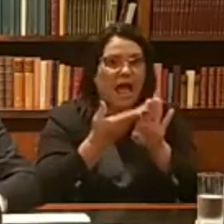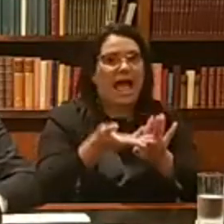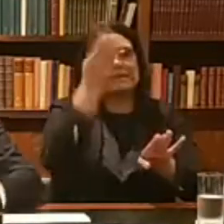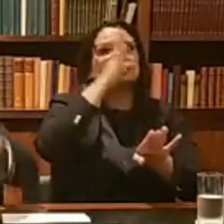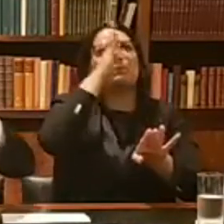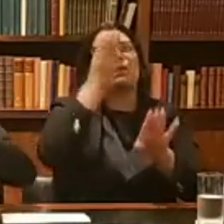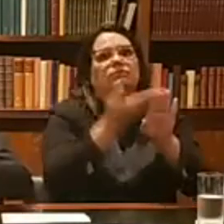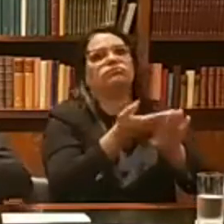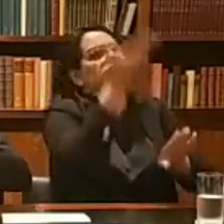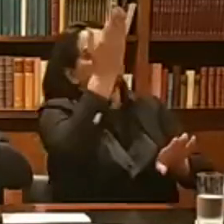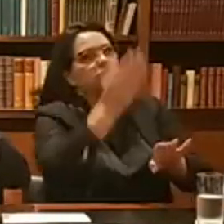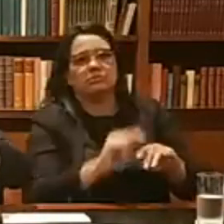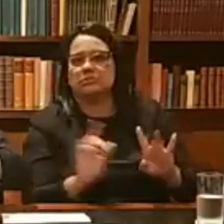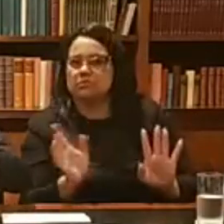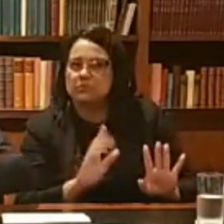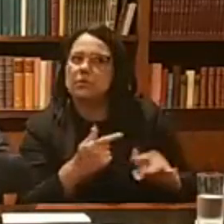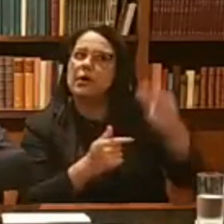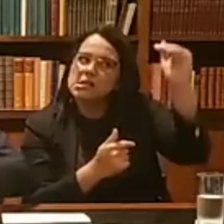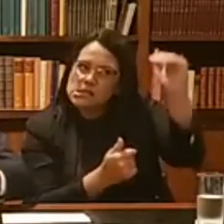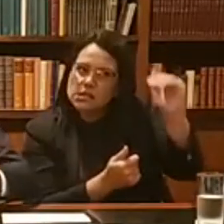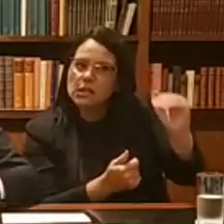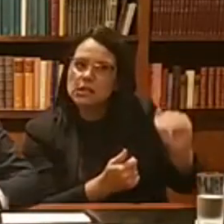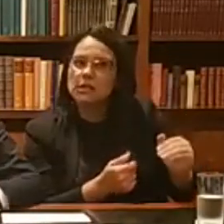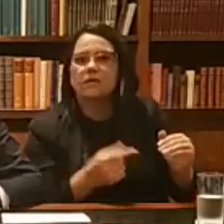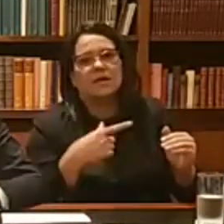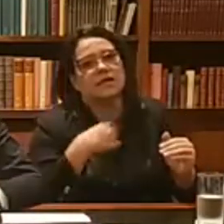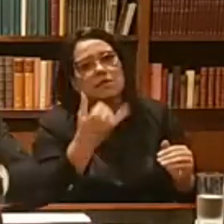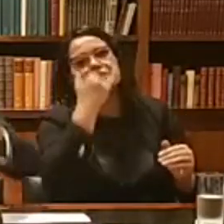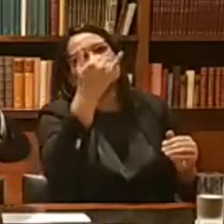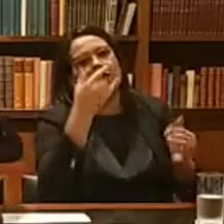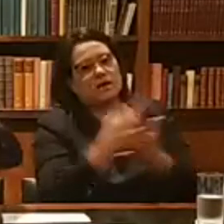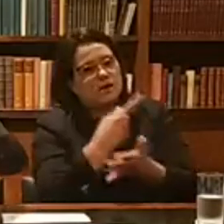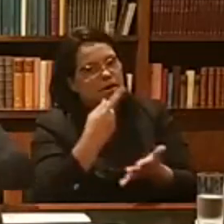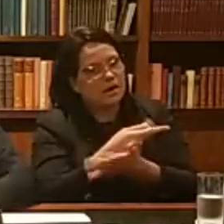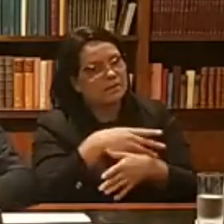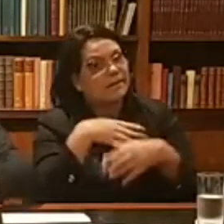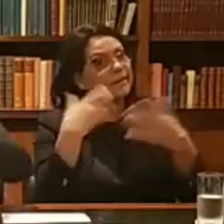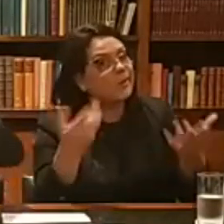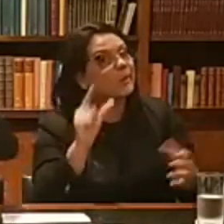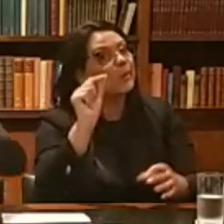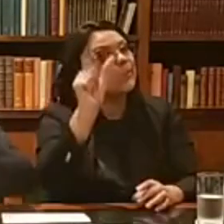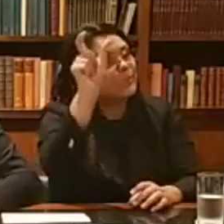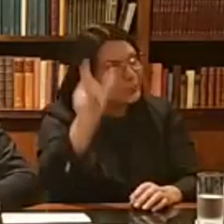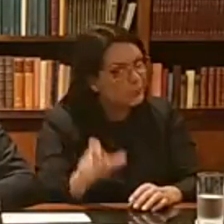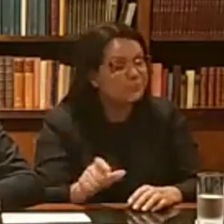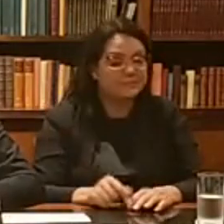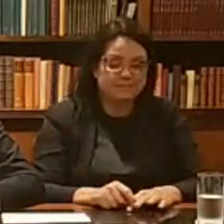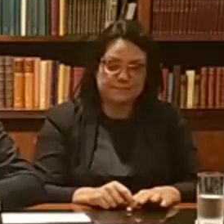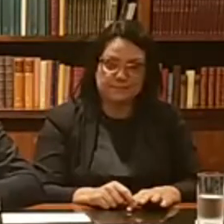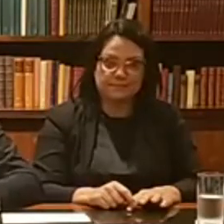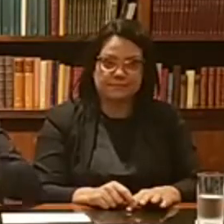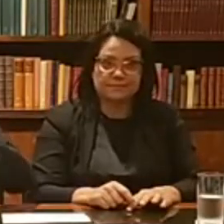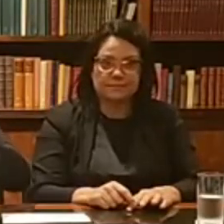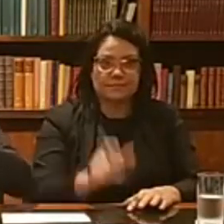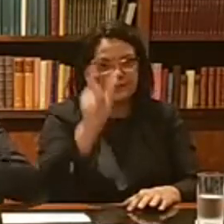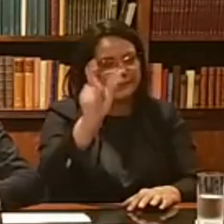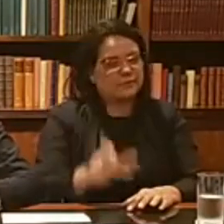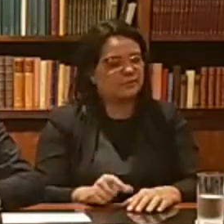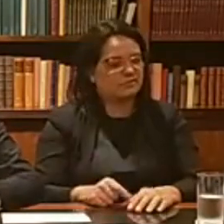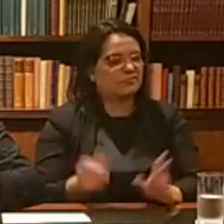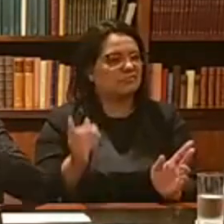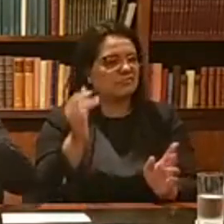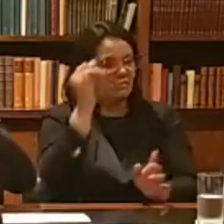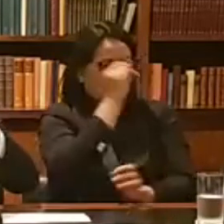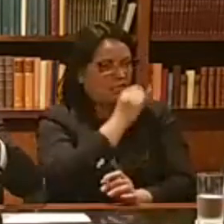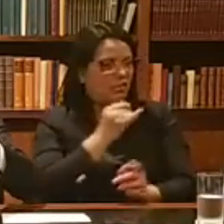acima. Depois foi reduzido, né, o equívoco. Onde, maldosamente, um bobinho também